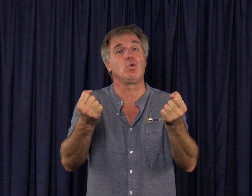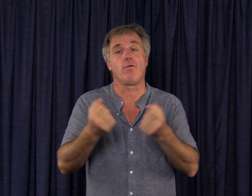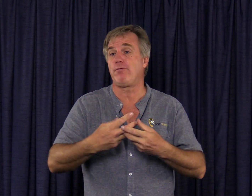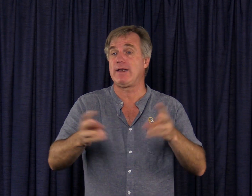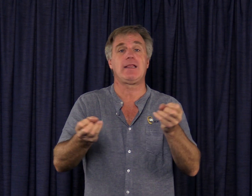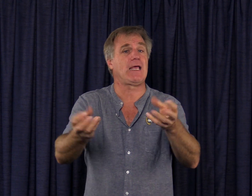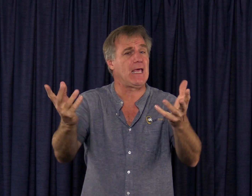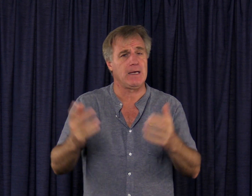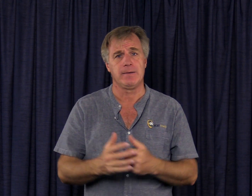of verniet gee.